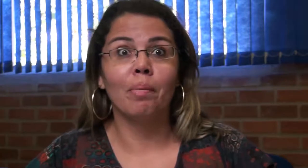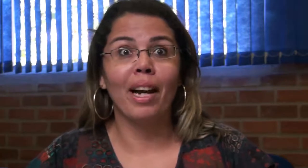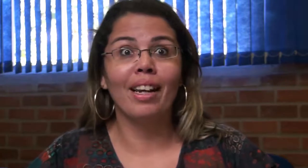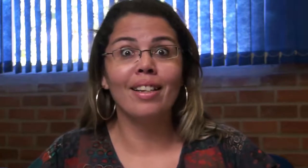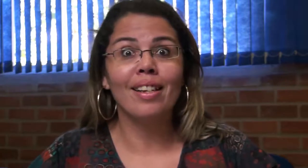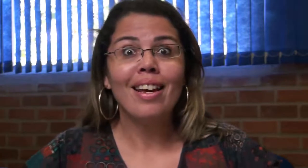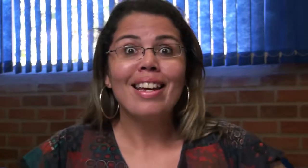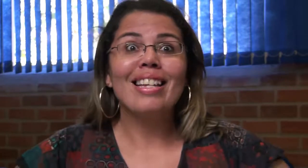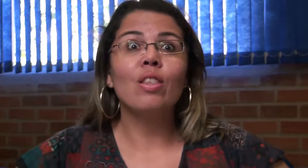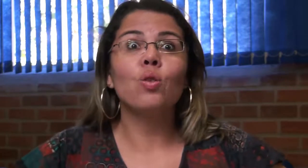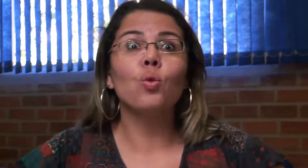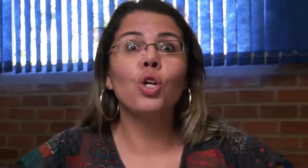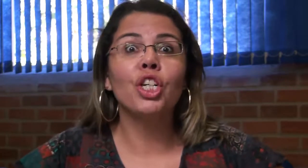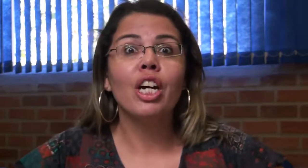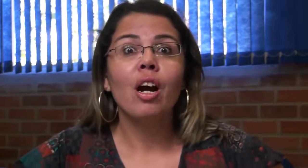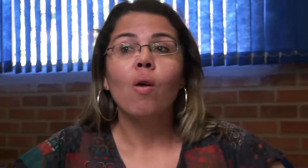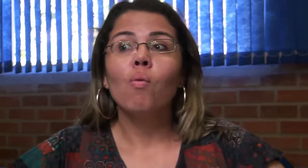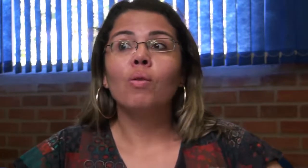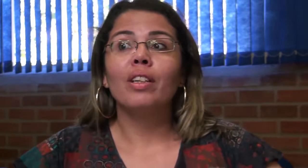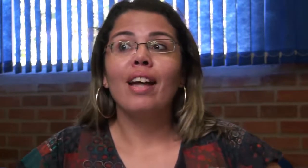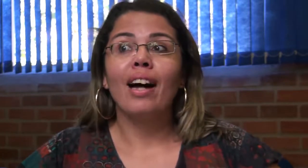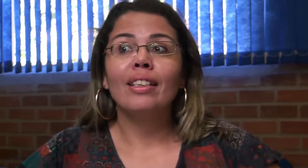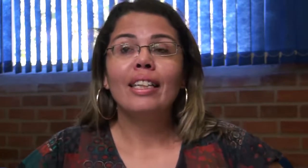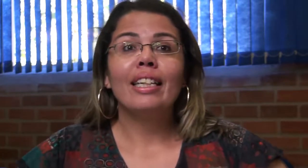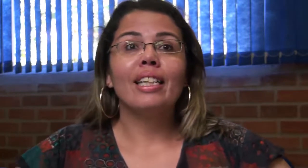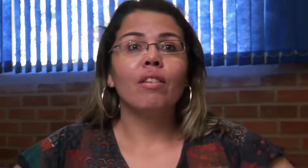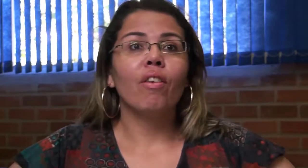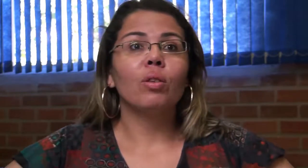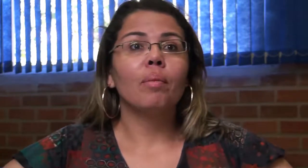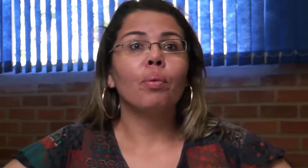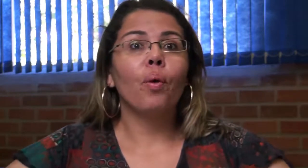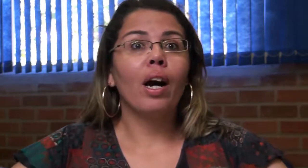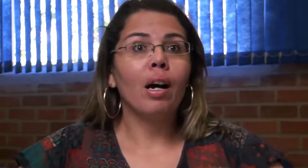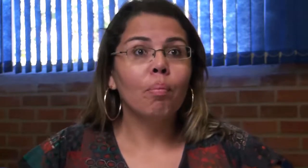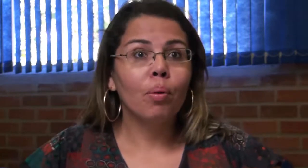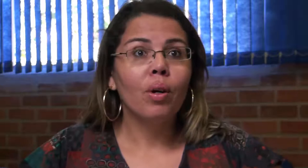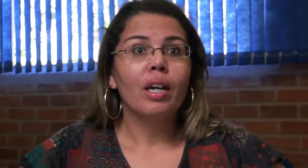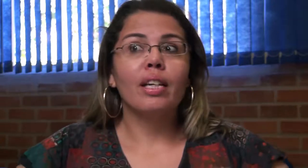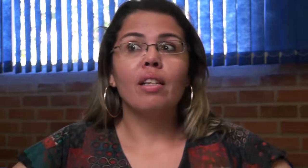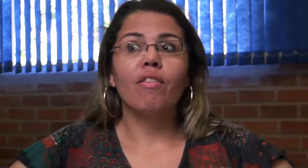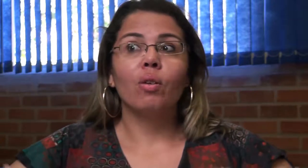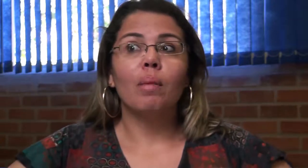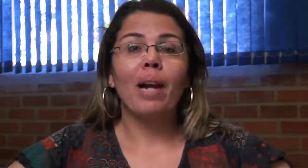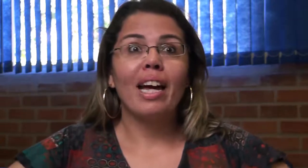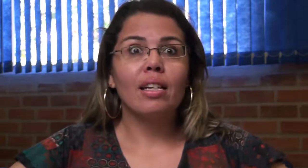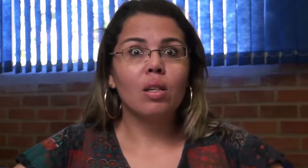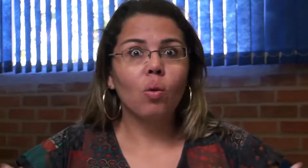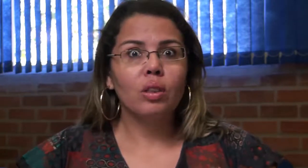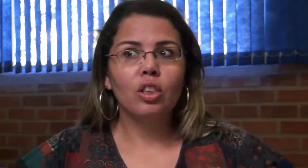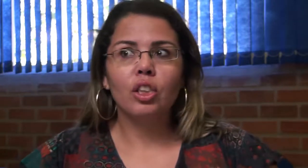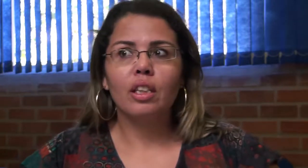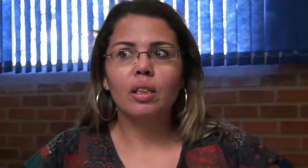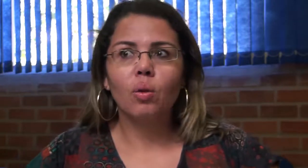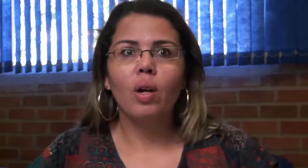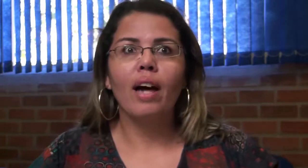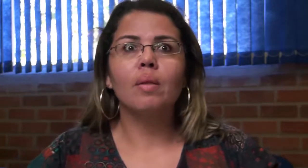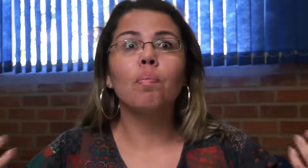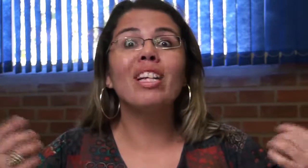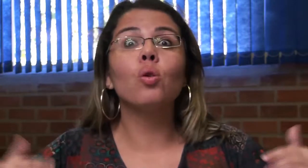para elites e surge uma unidade que se volta para o campo, que se volta para esses contingentes rurais, pessoas